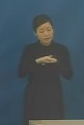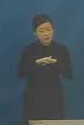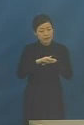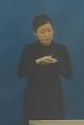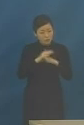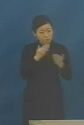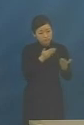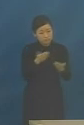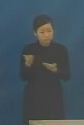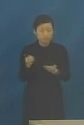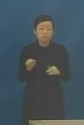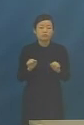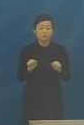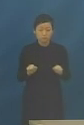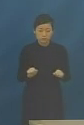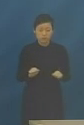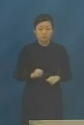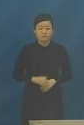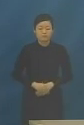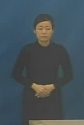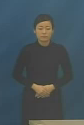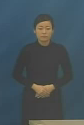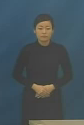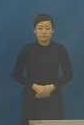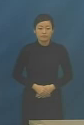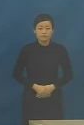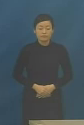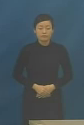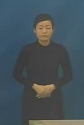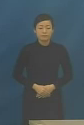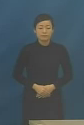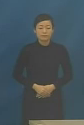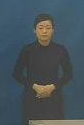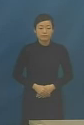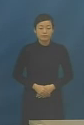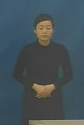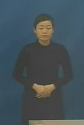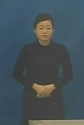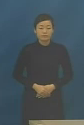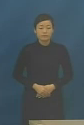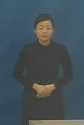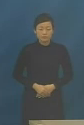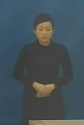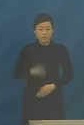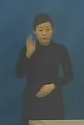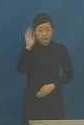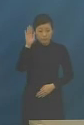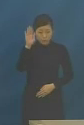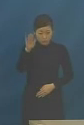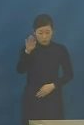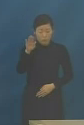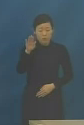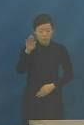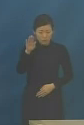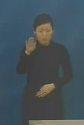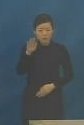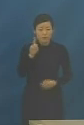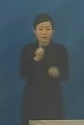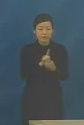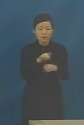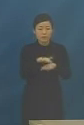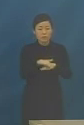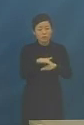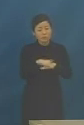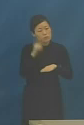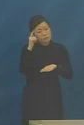致しておりますこういうことなどを通じましてエマ今後対応を考えていくこと